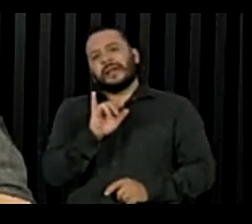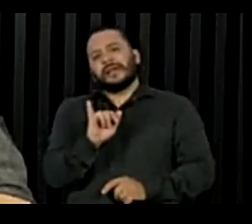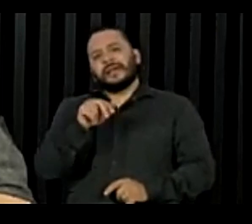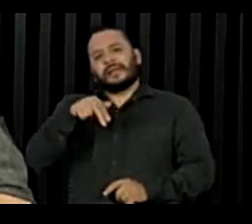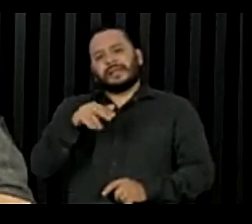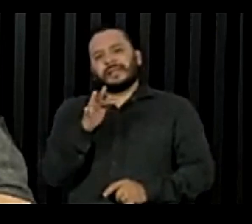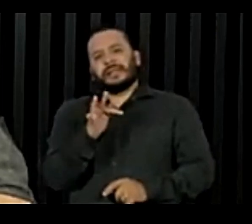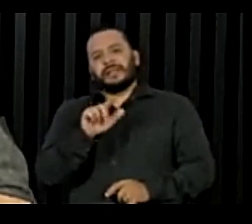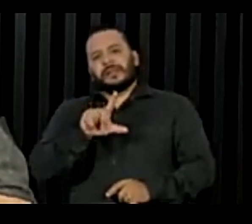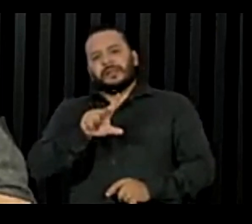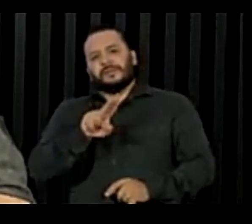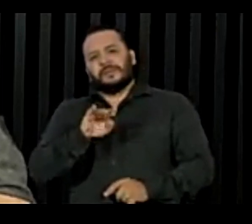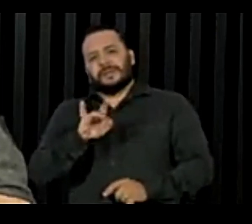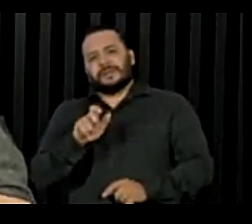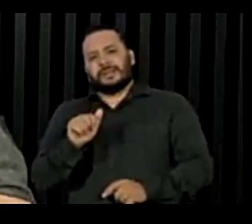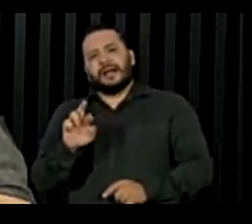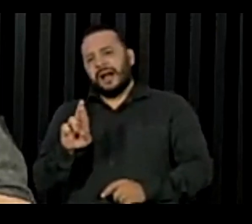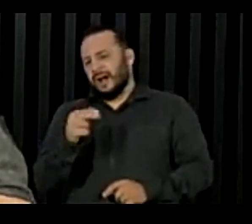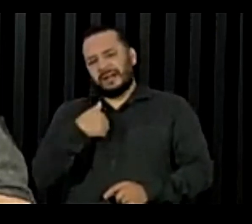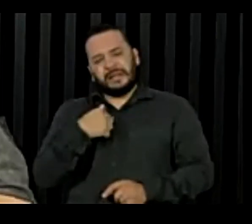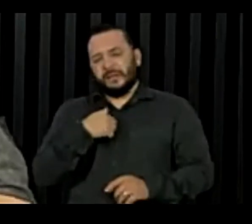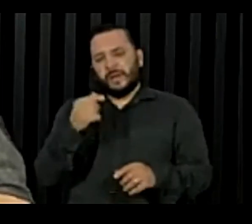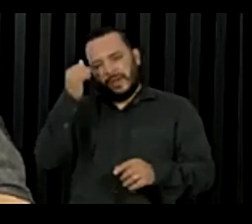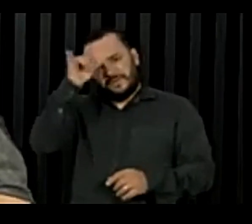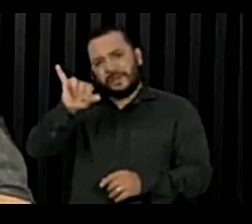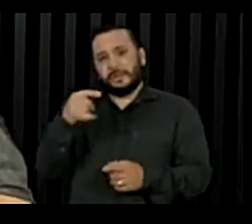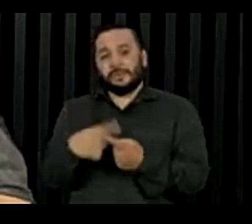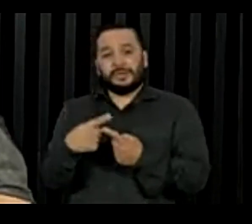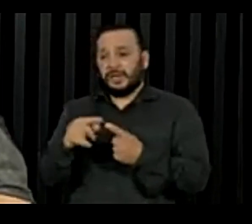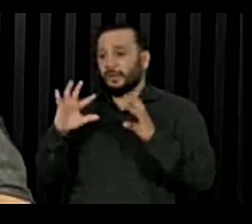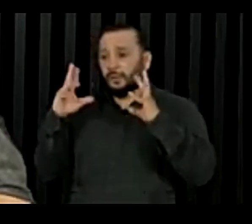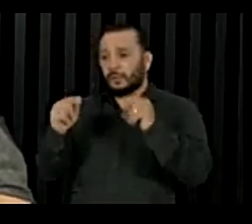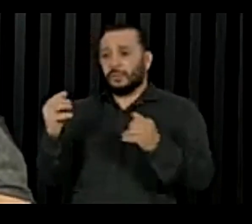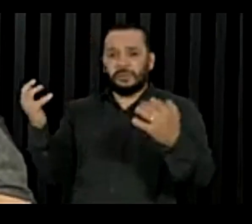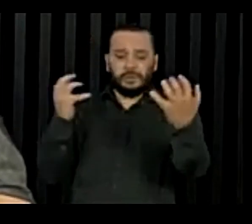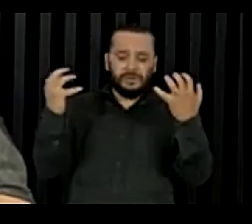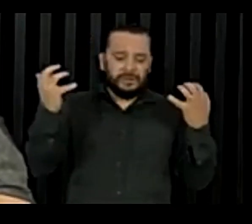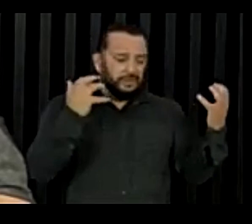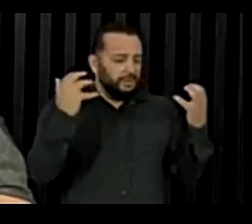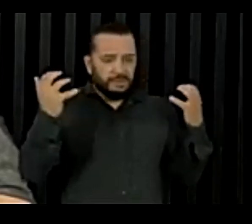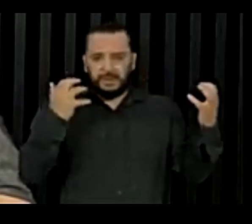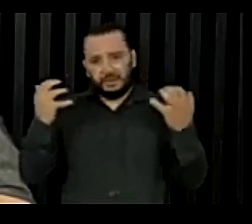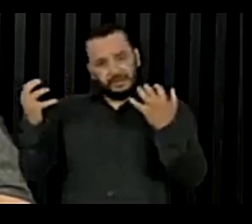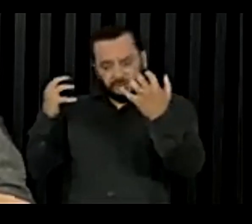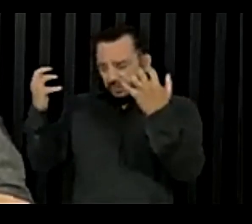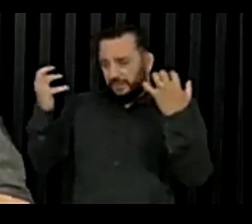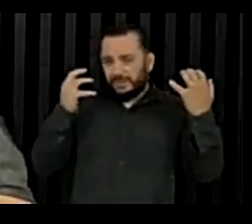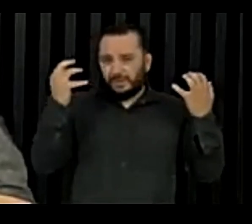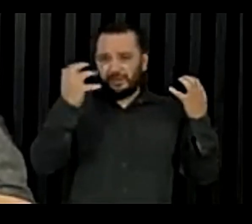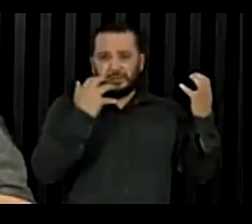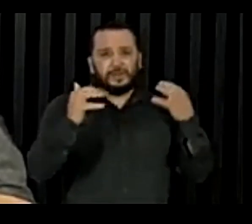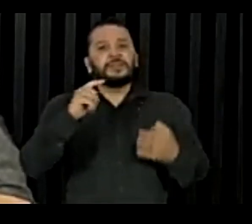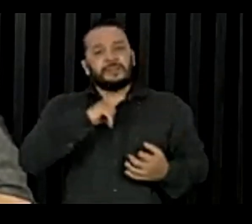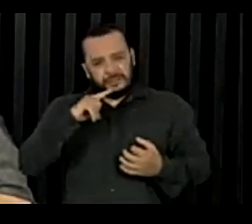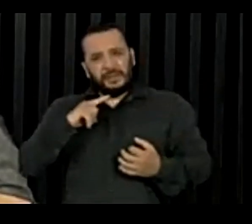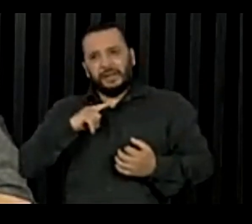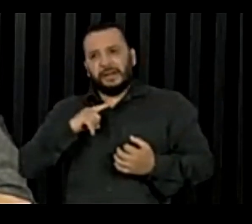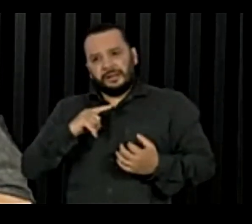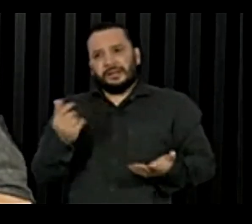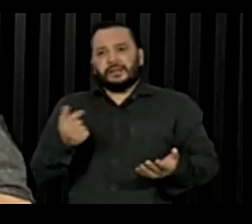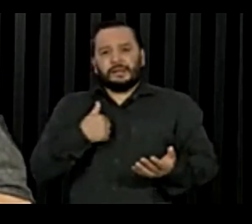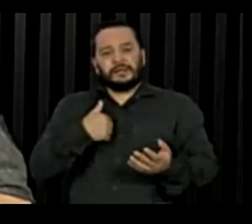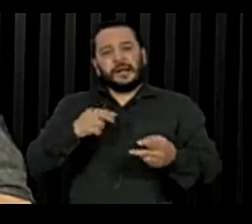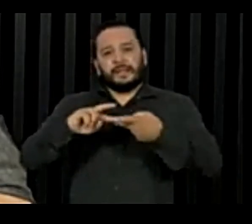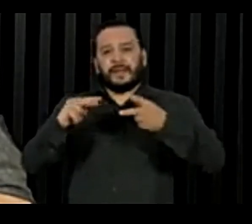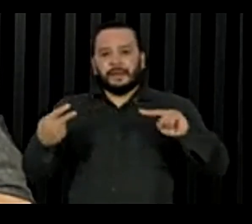pouco. Porque nós somos influenciados por tudo ao nosso redor, né? Nós somos o resultado da mistura do nosso código